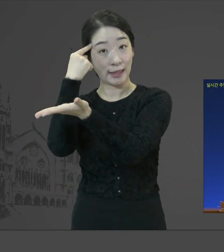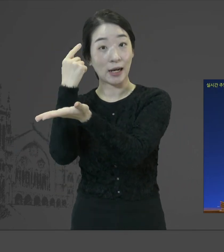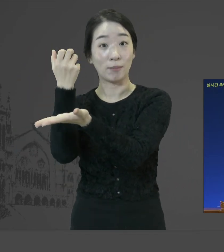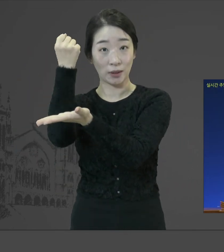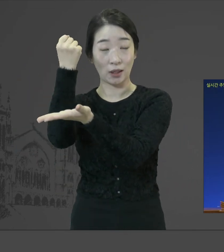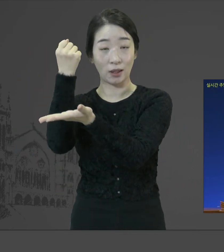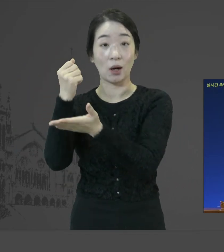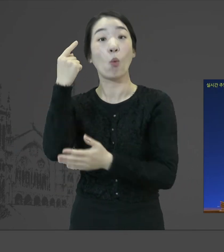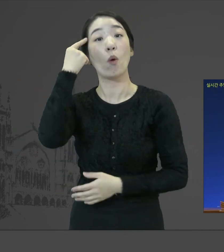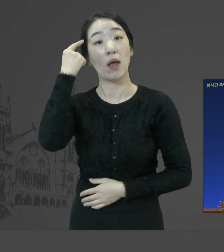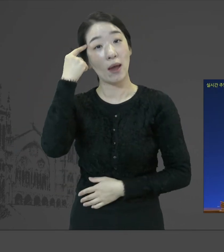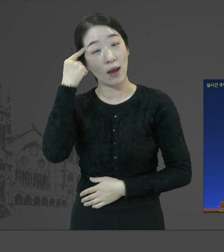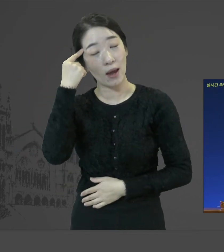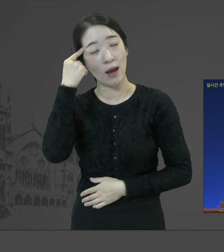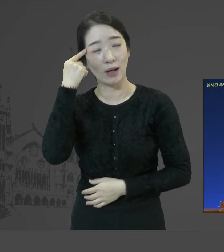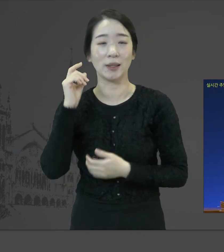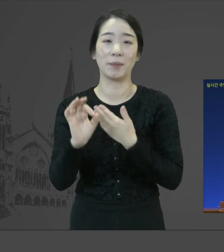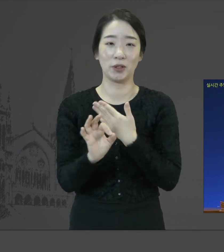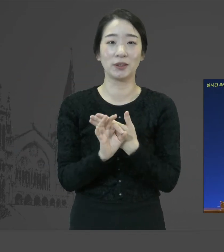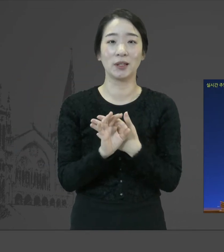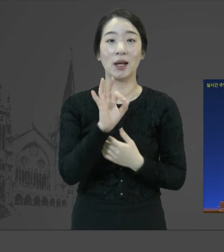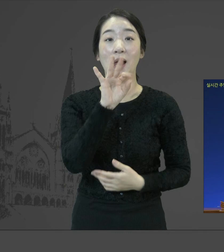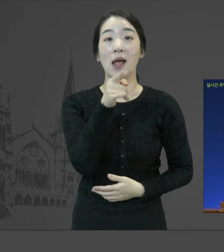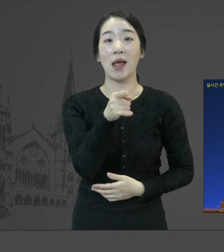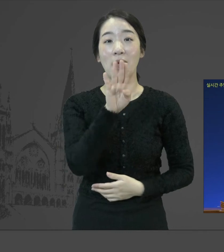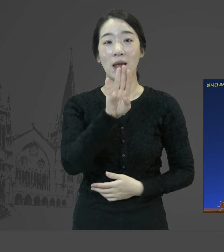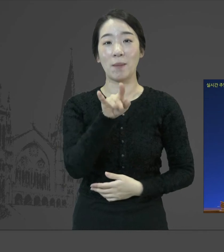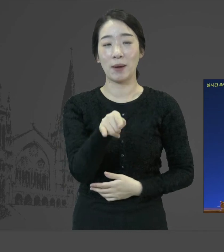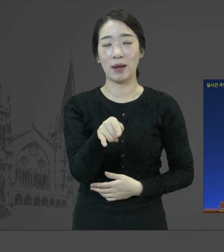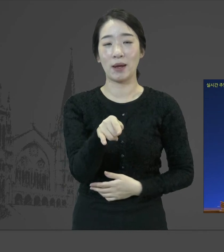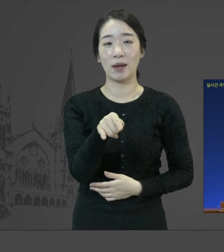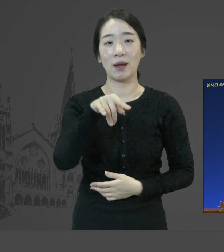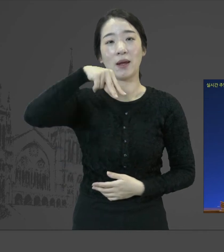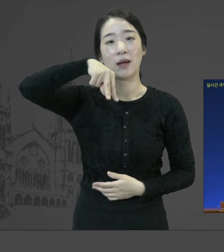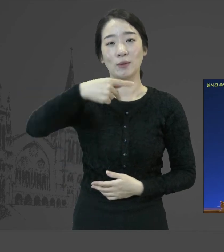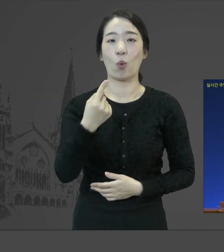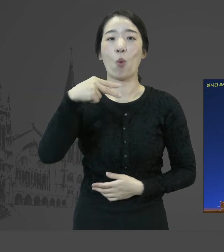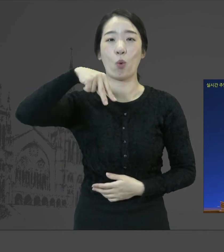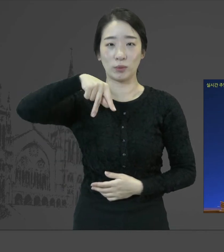좀 설명을 드릴게요. 에베소서 3장 19절에 보면 들으시면 됩니다.